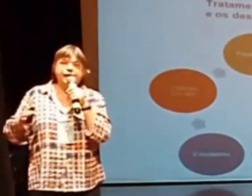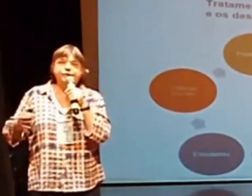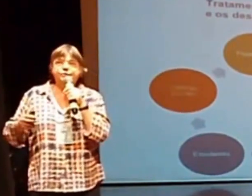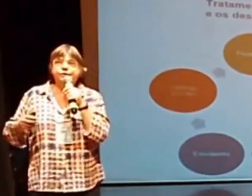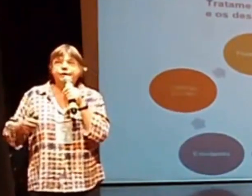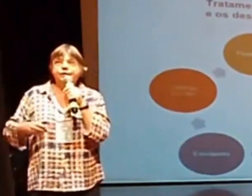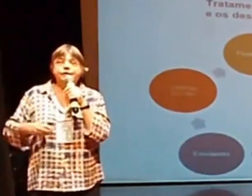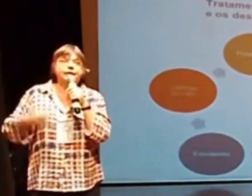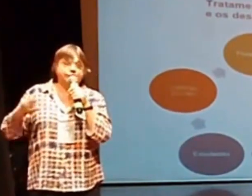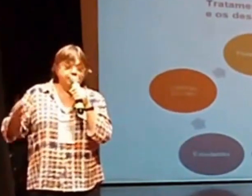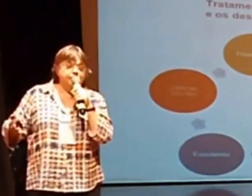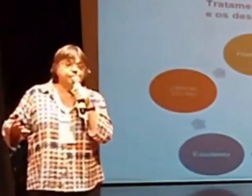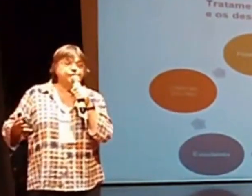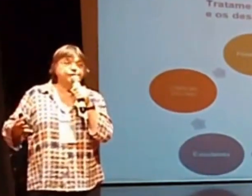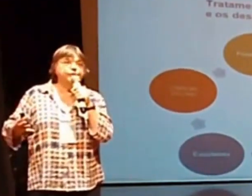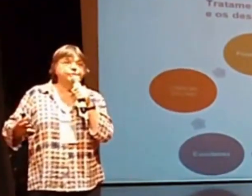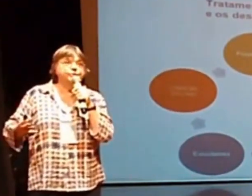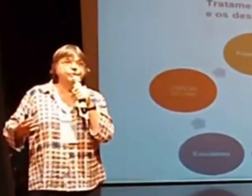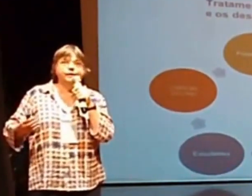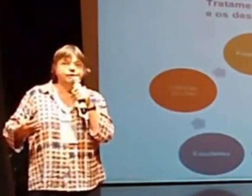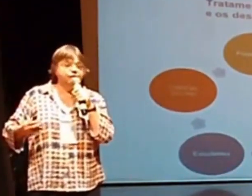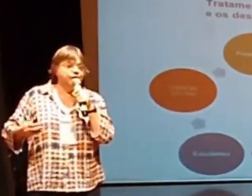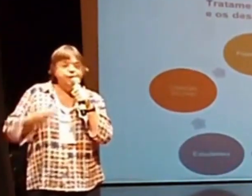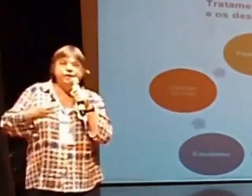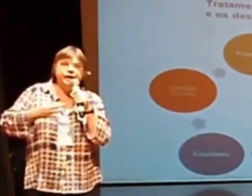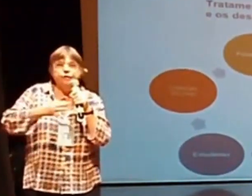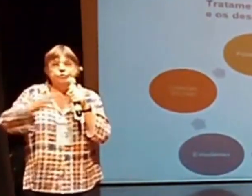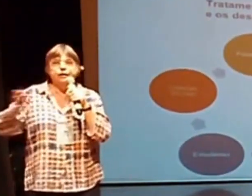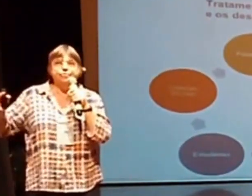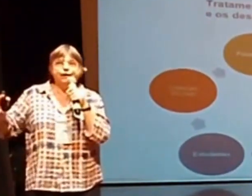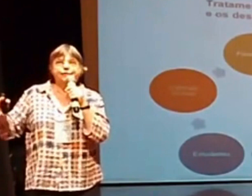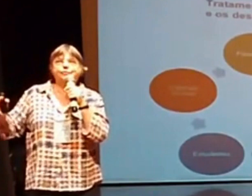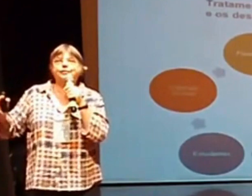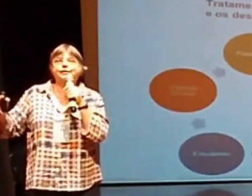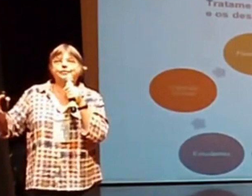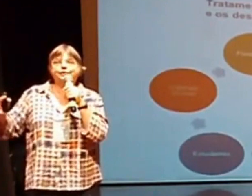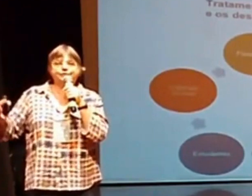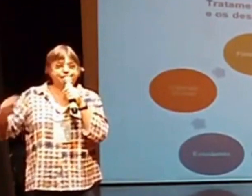nosso site e ele tem uma escoliose muito grande e falou, eu quero